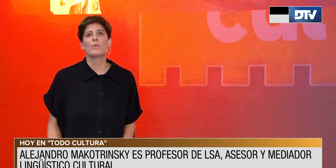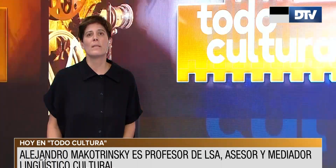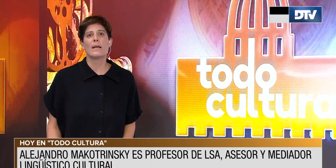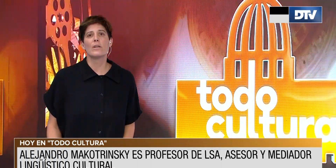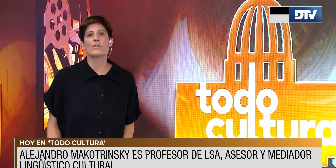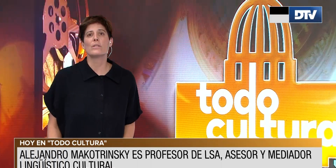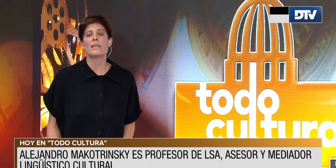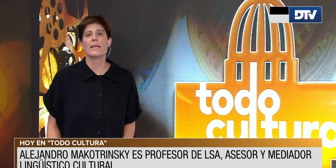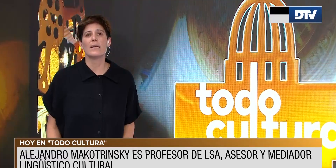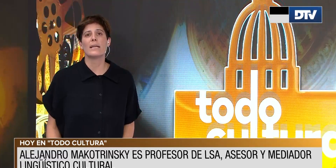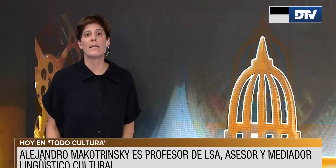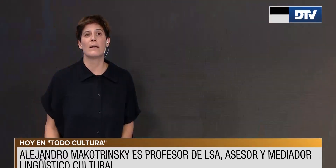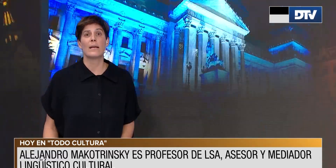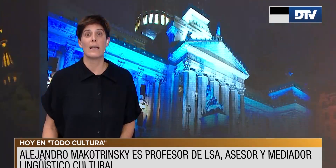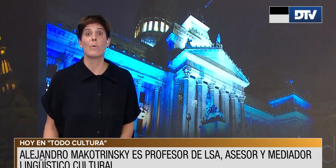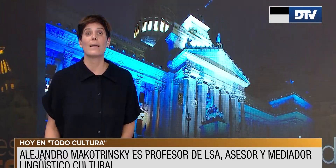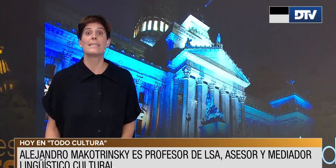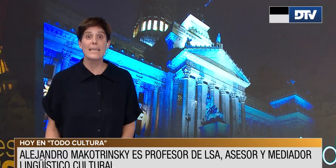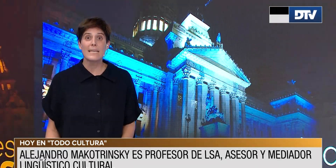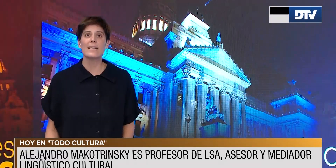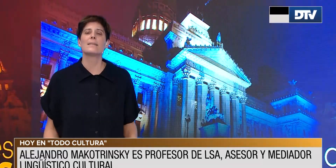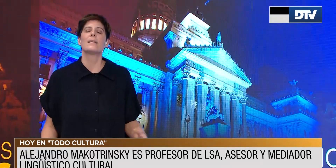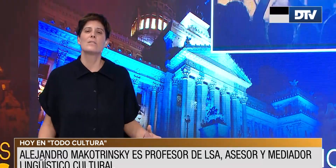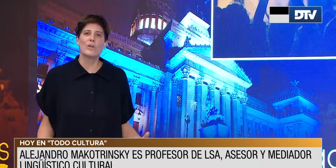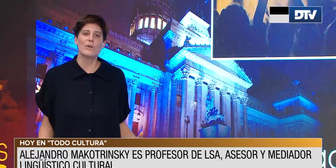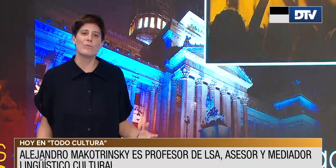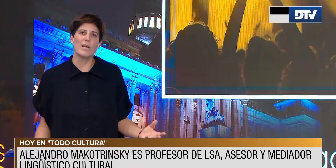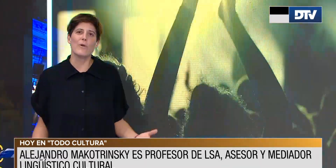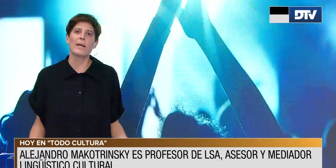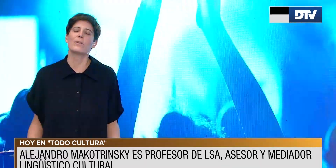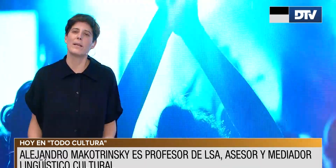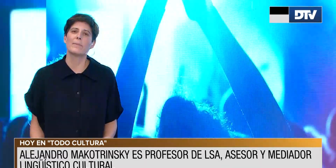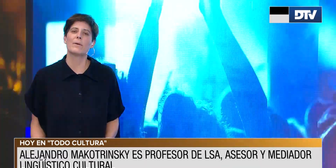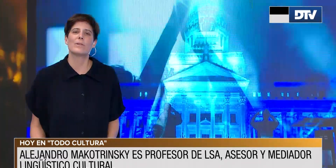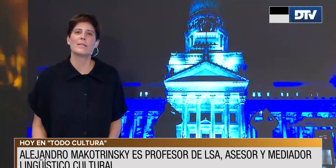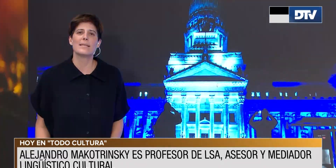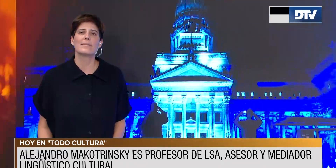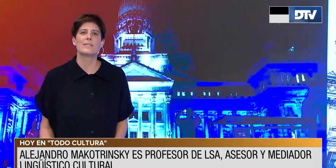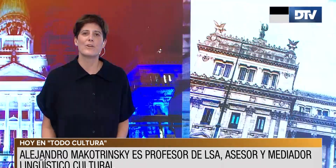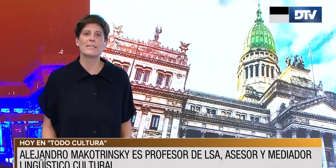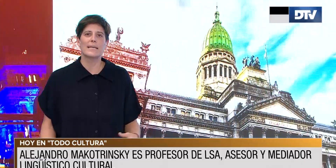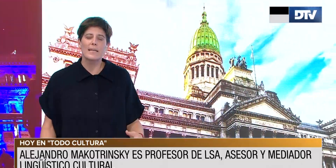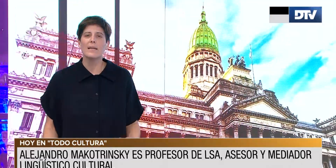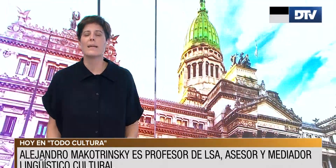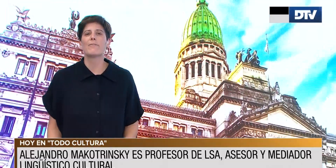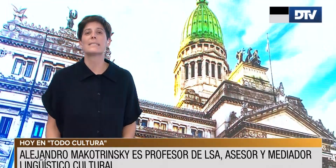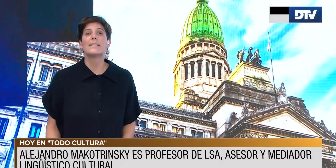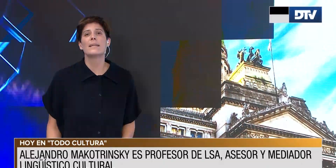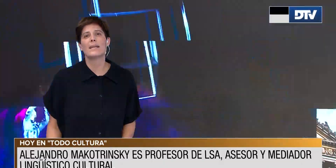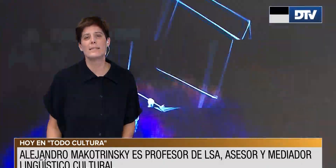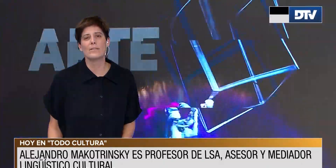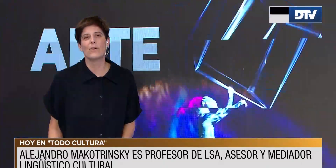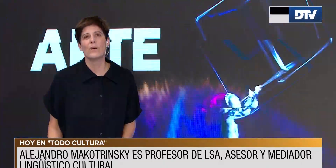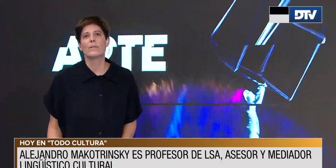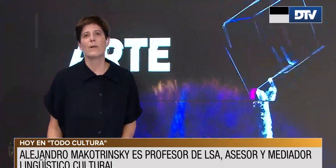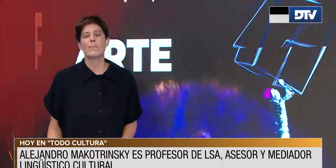intérpretes simultáneos de la lengua de señas. Ustedes los ven cotidianamente cuando se hacen las sesiones aquí, que facilitan